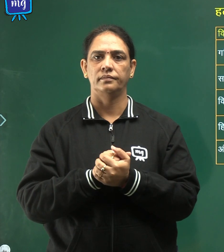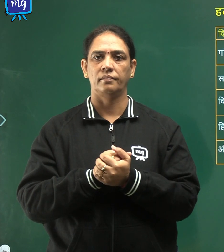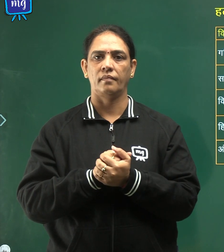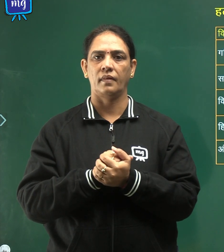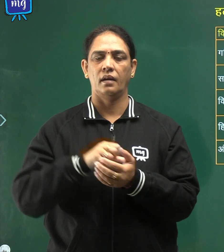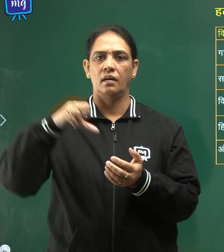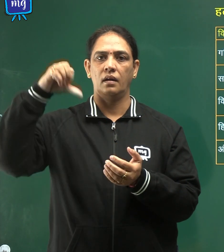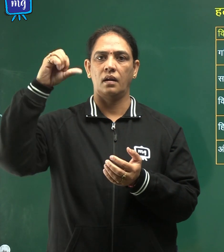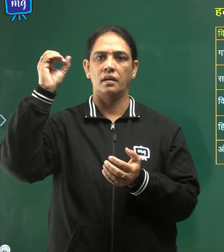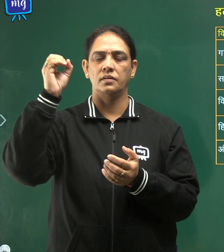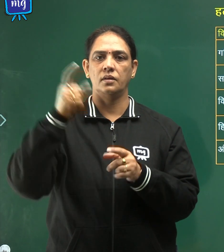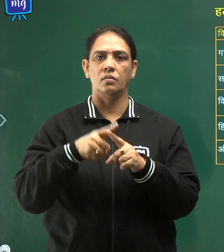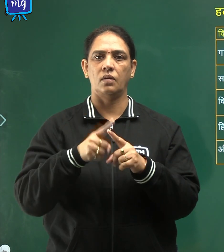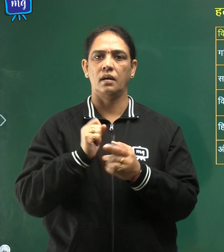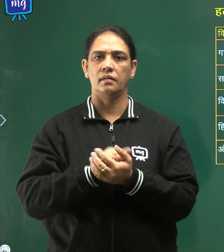90 गुणा